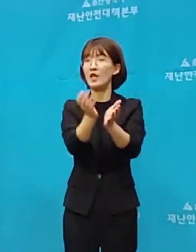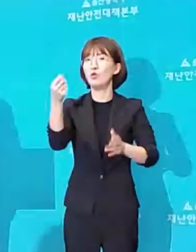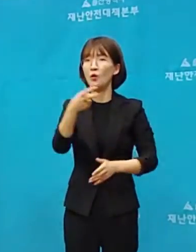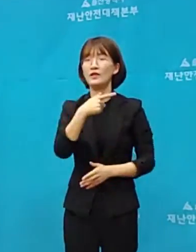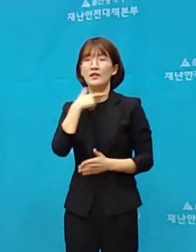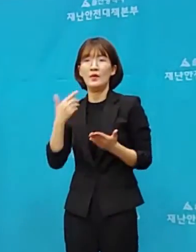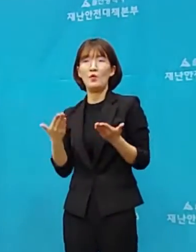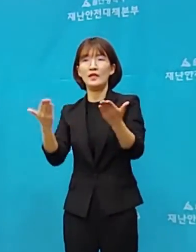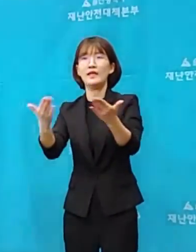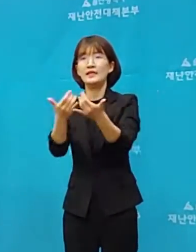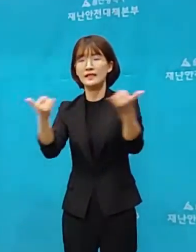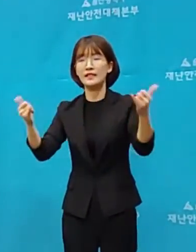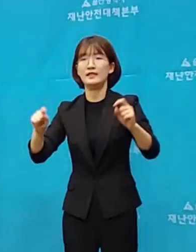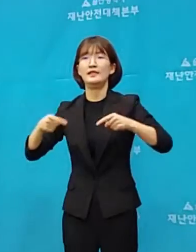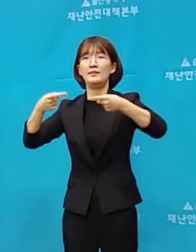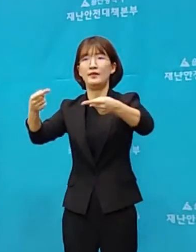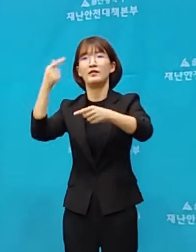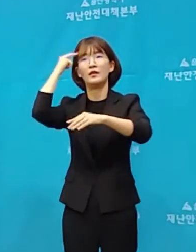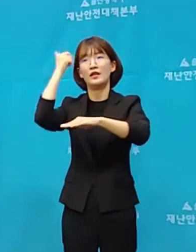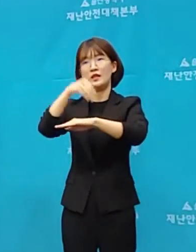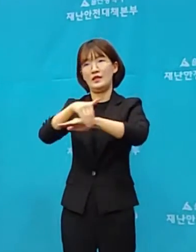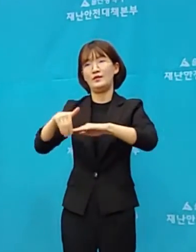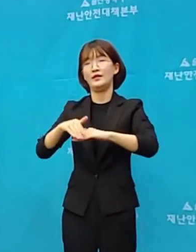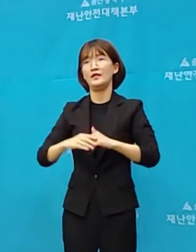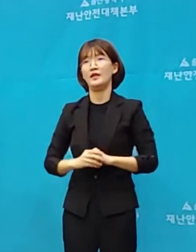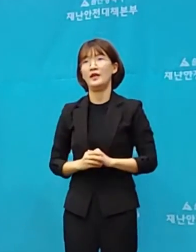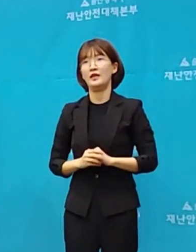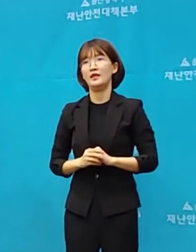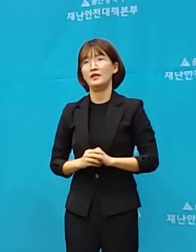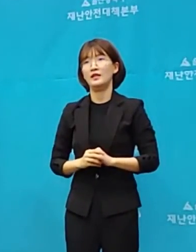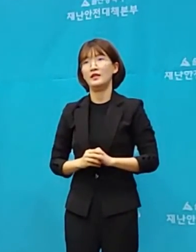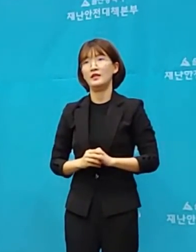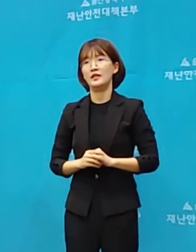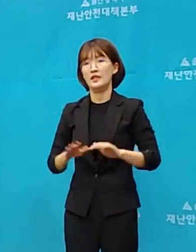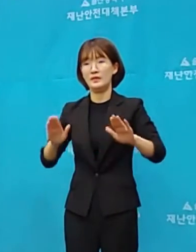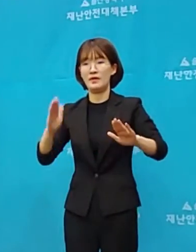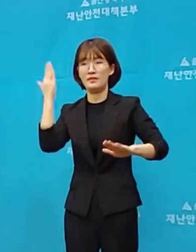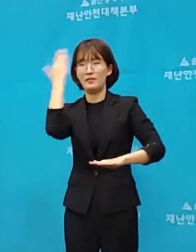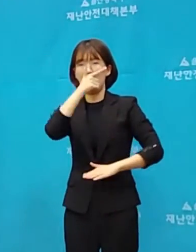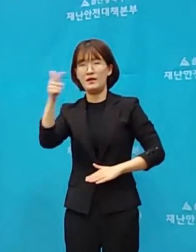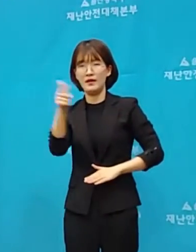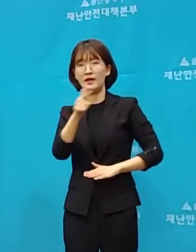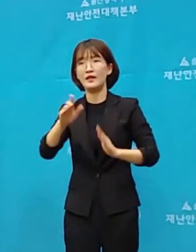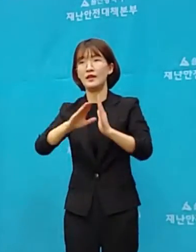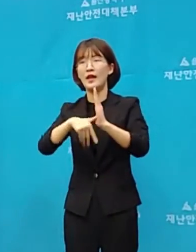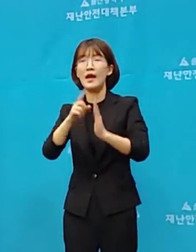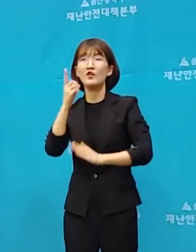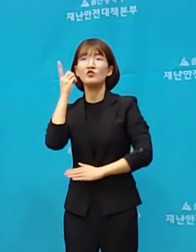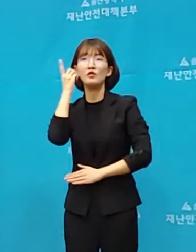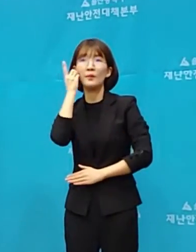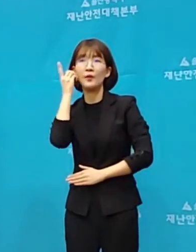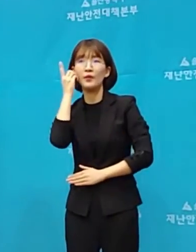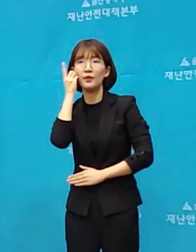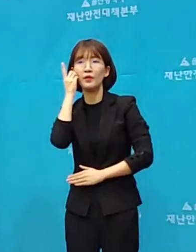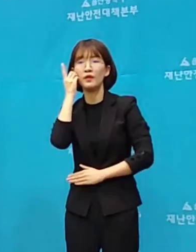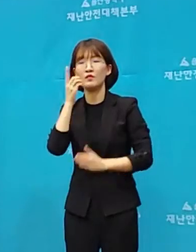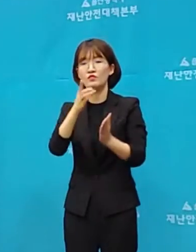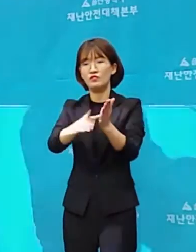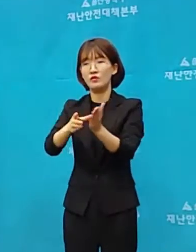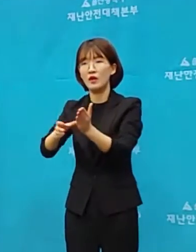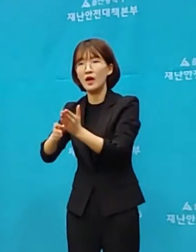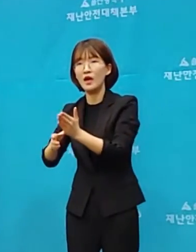등이 참여할 것입니다. 한편 이번 방역에는 핸드폰, 집기,